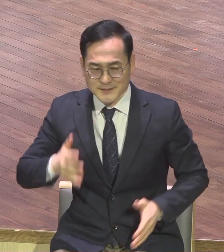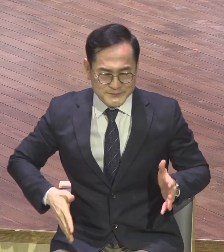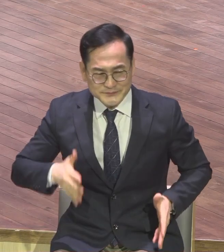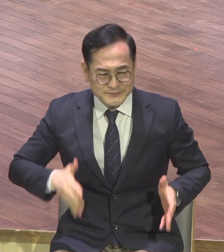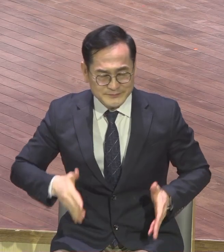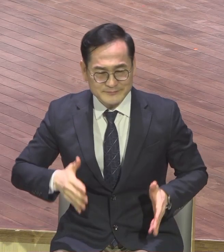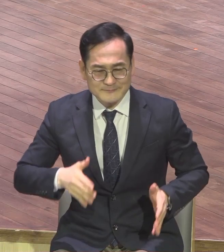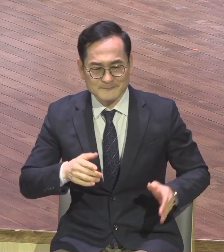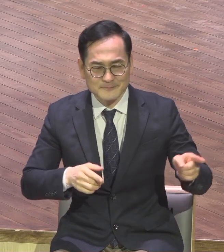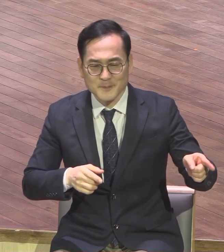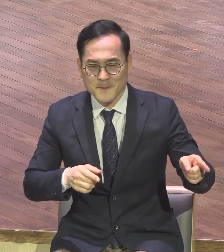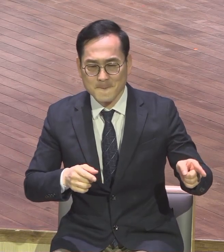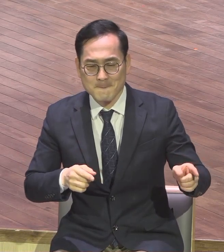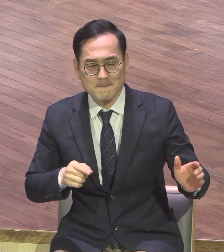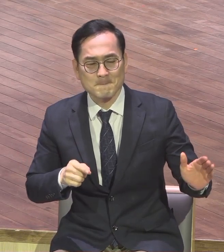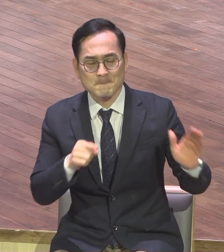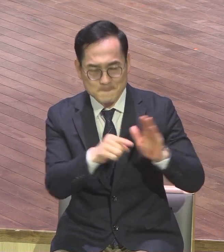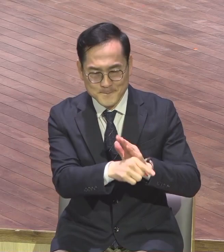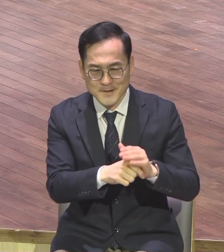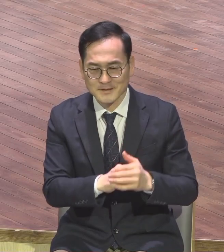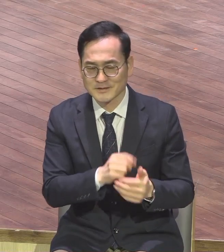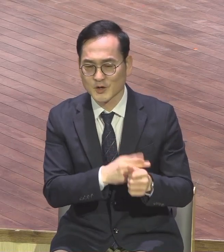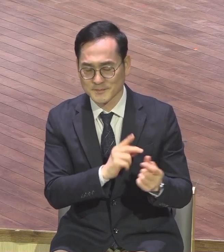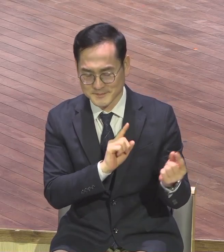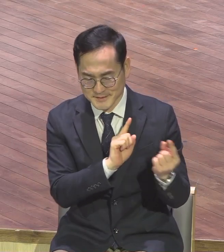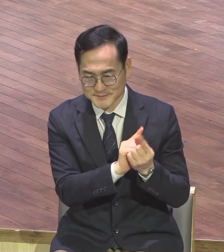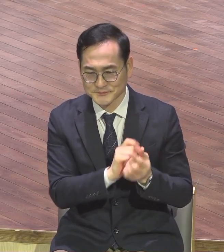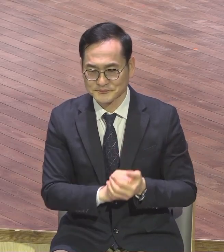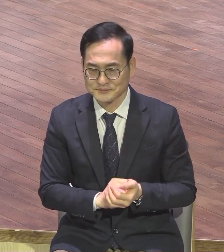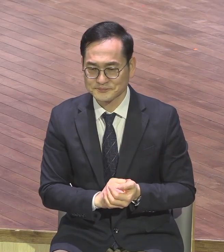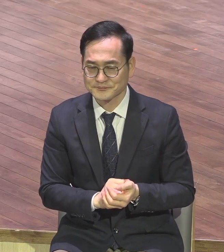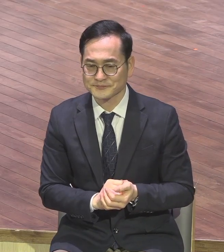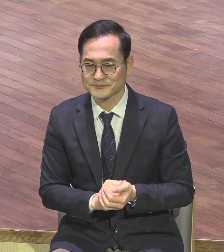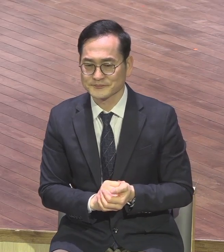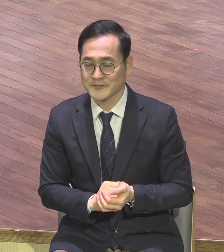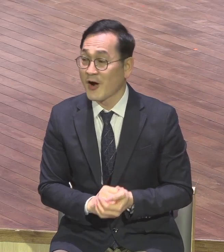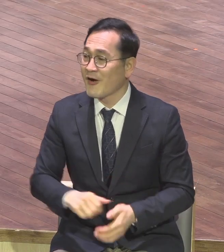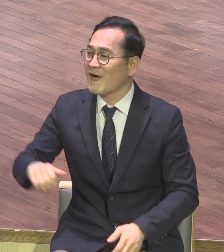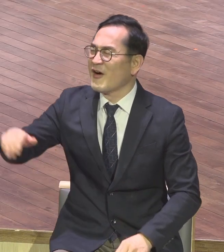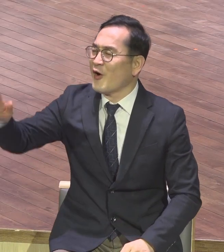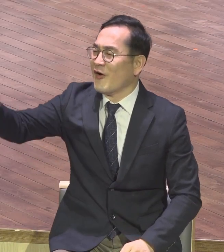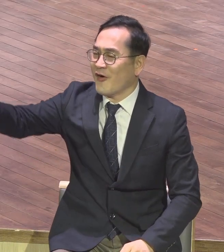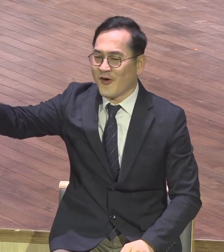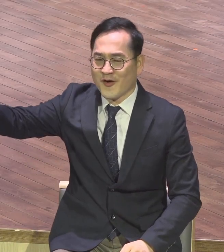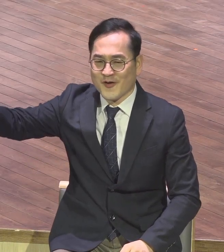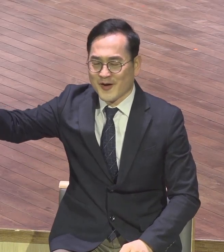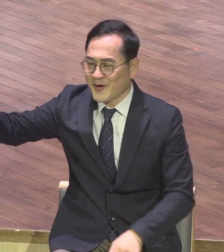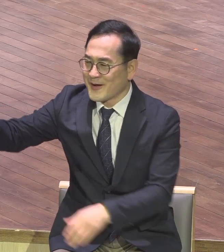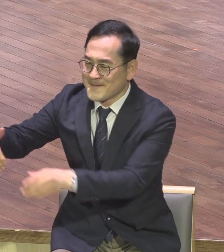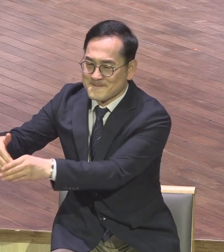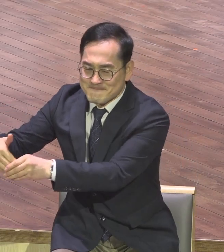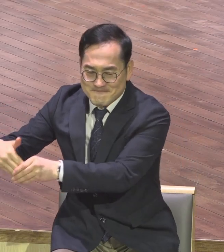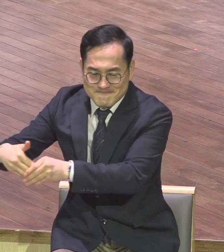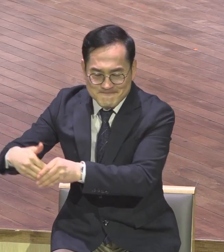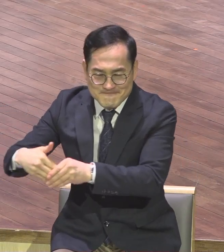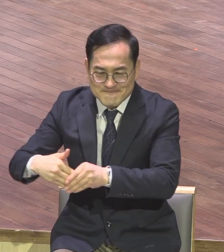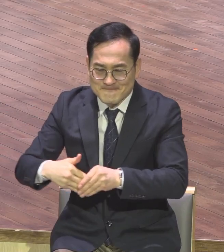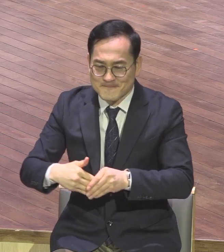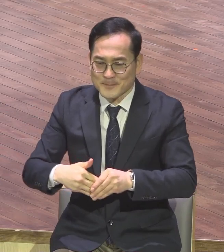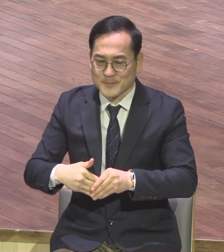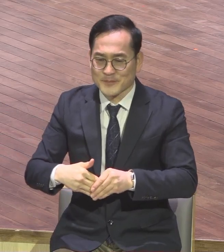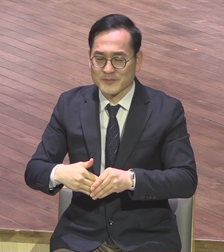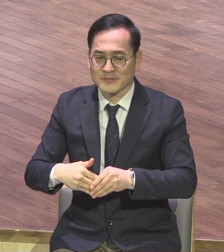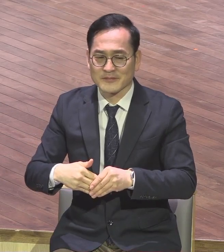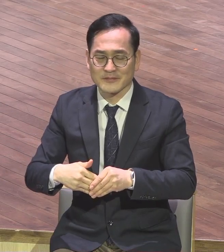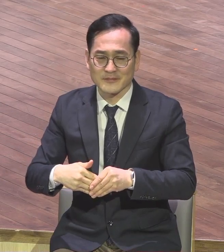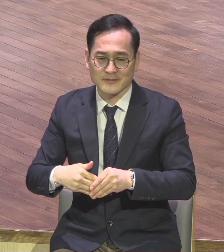그렇게 체육실에 도착을 했는데 체육 선생님이 반갑게 맞이하면서 체육